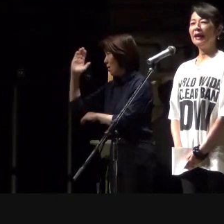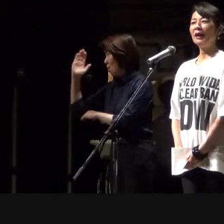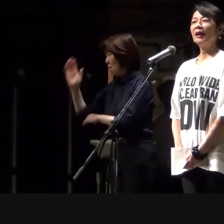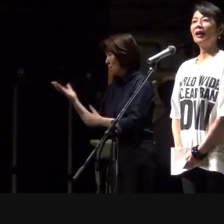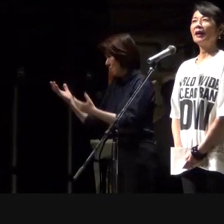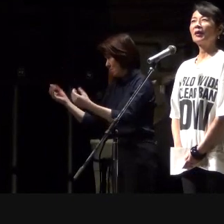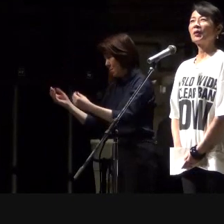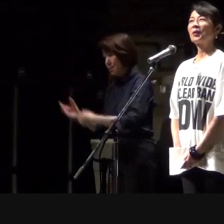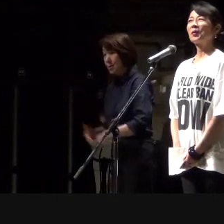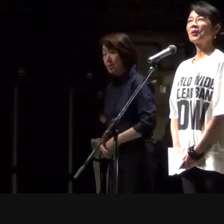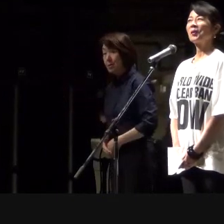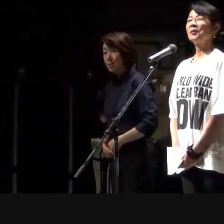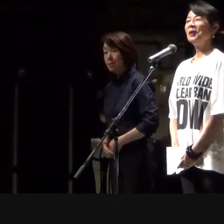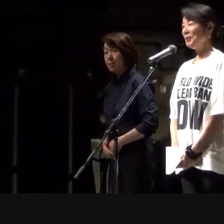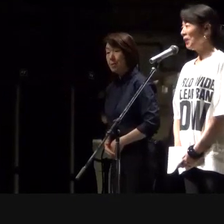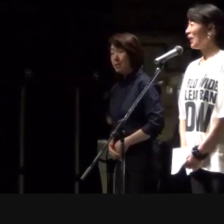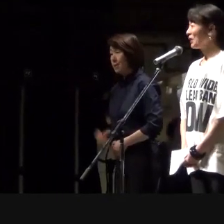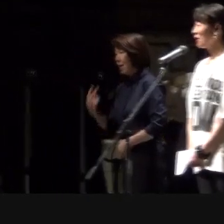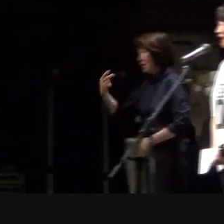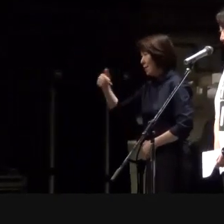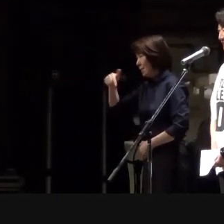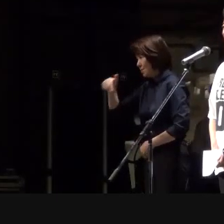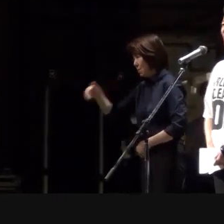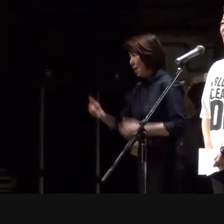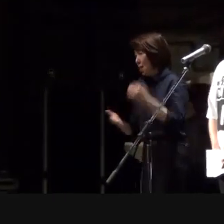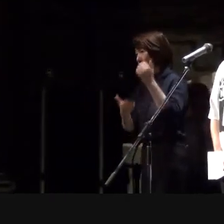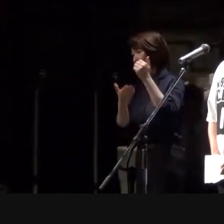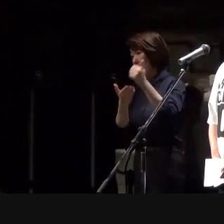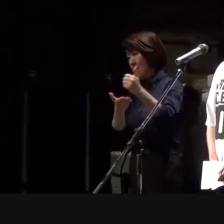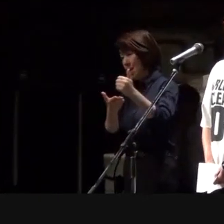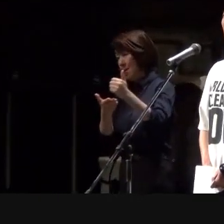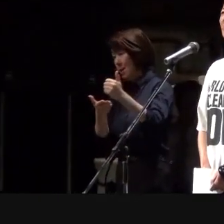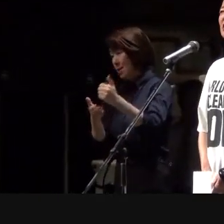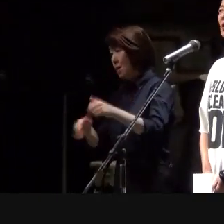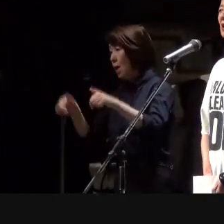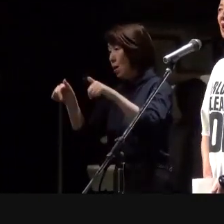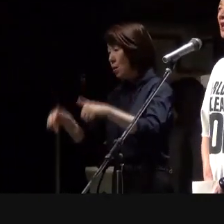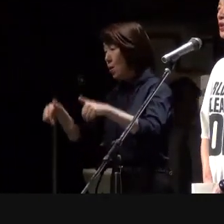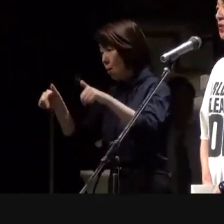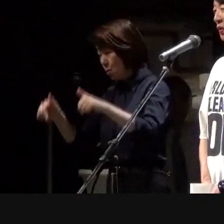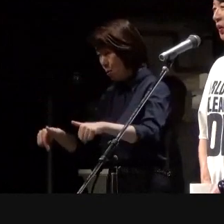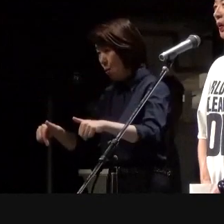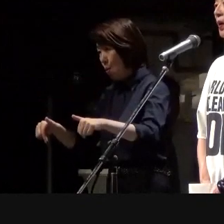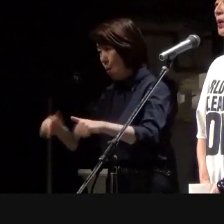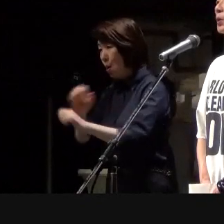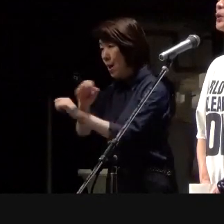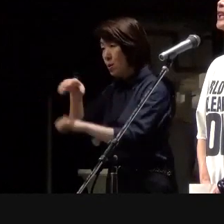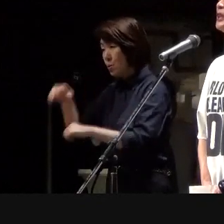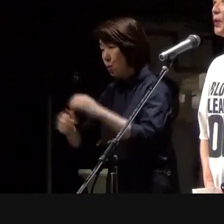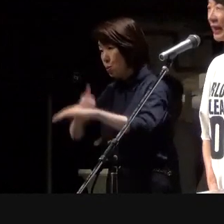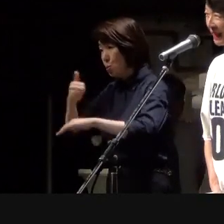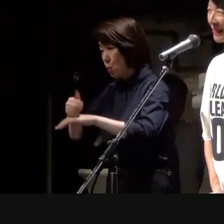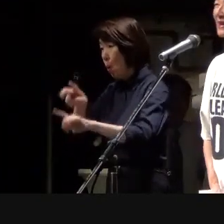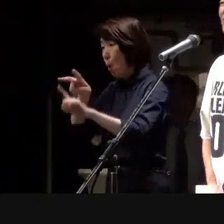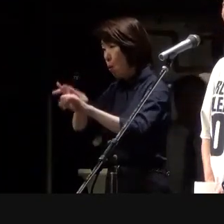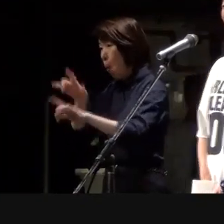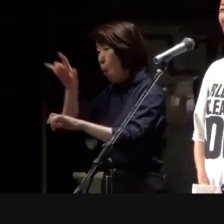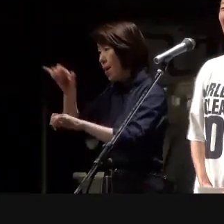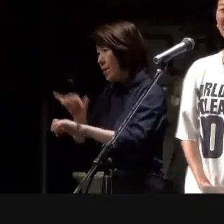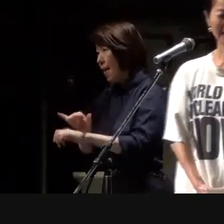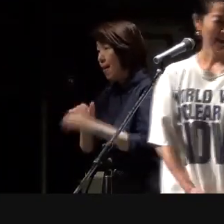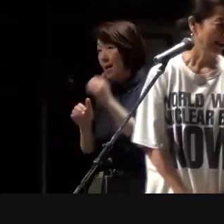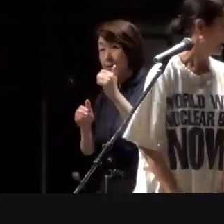。二部ではこの方です。京都原子炉実験所助教、小出博明さん